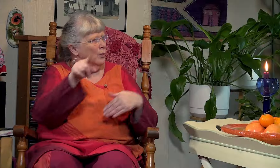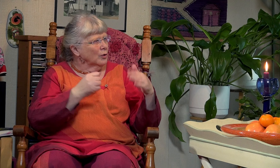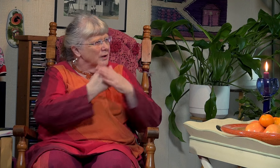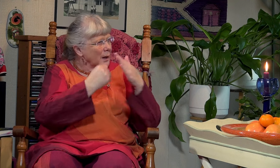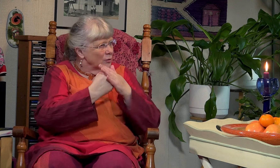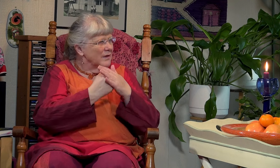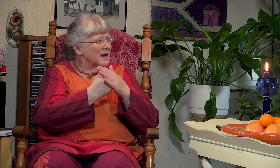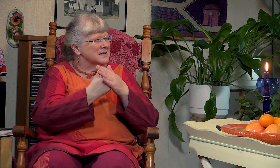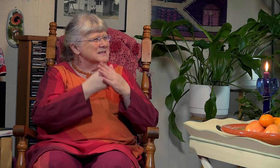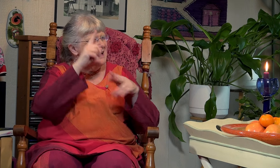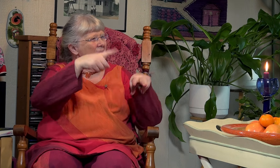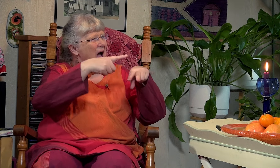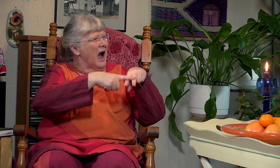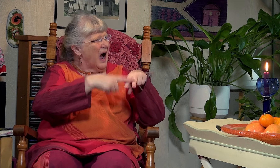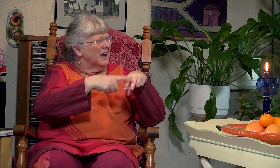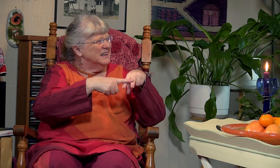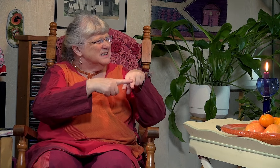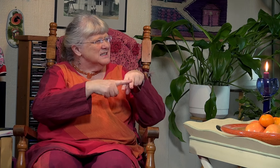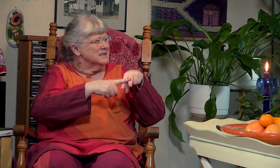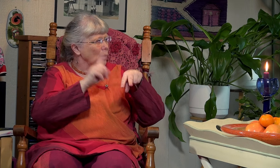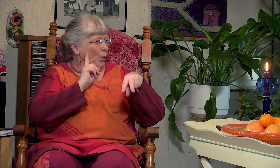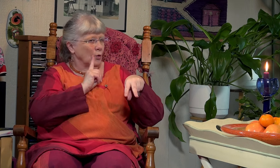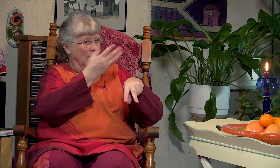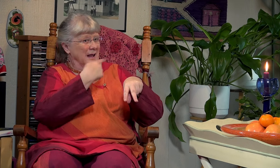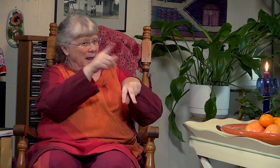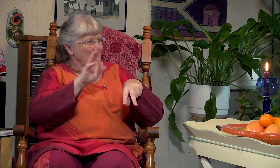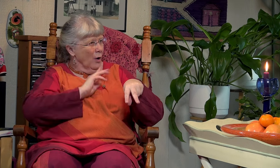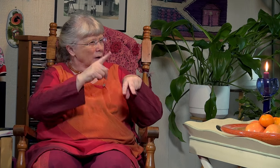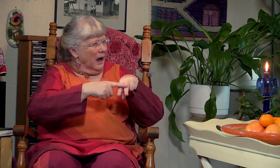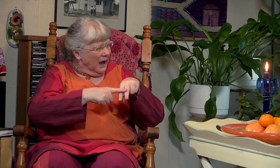Hän teki paljon työtä Kuurojen hyväksi ja